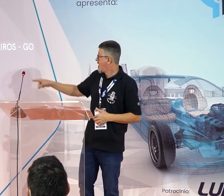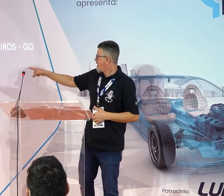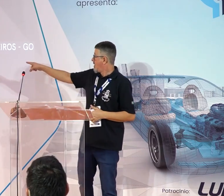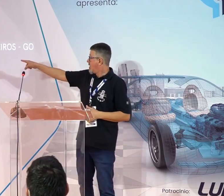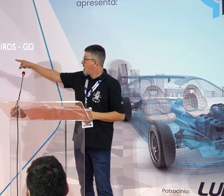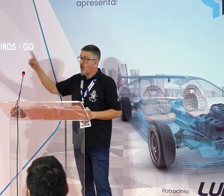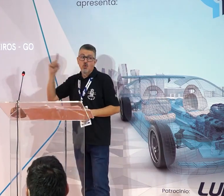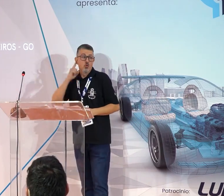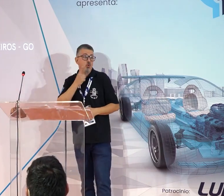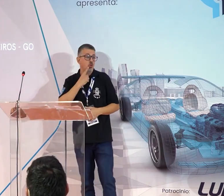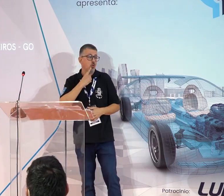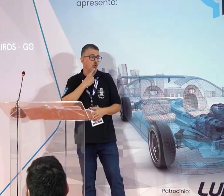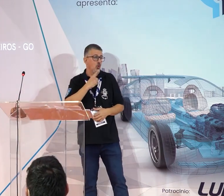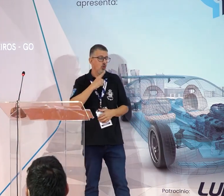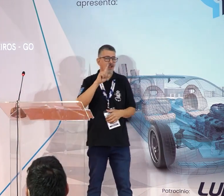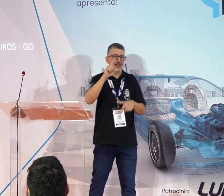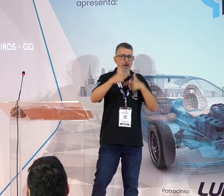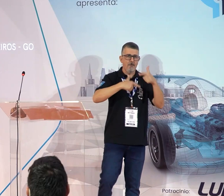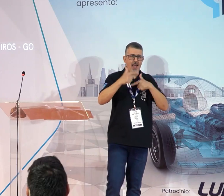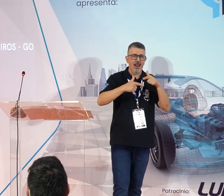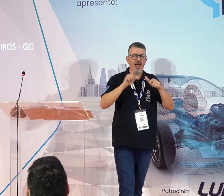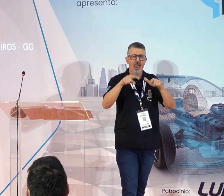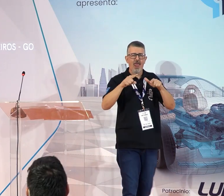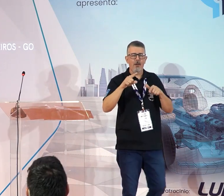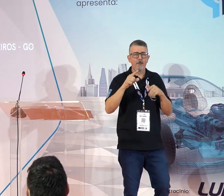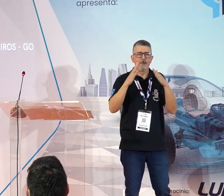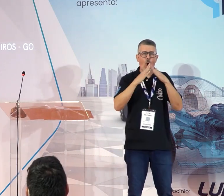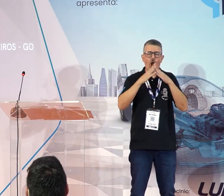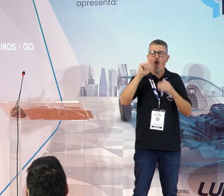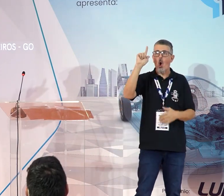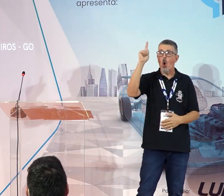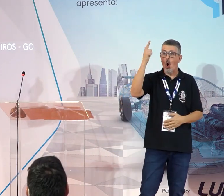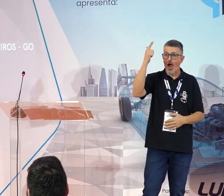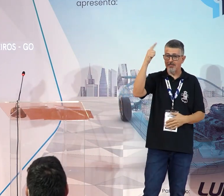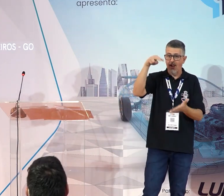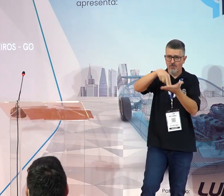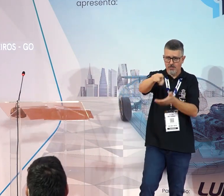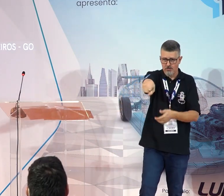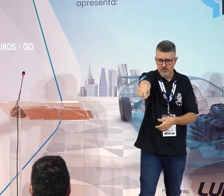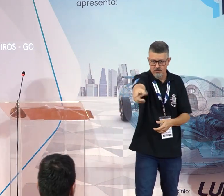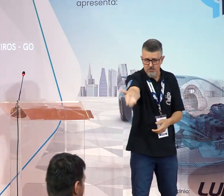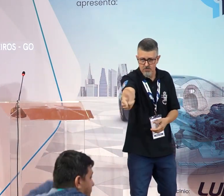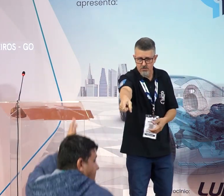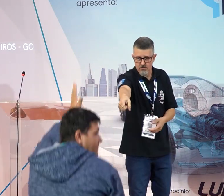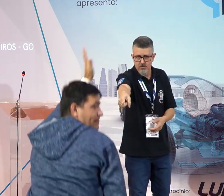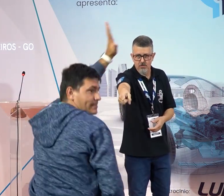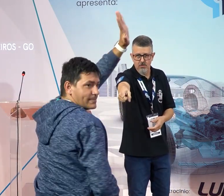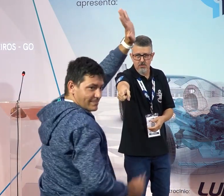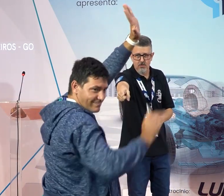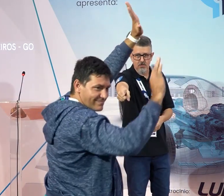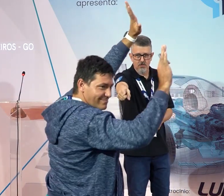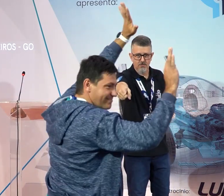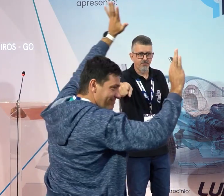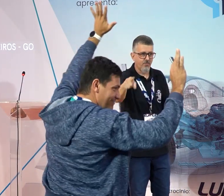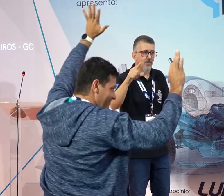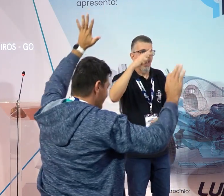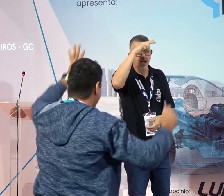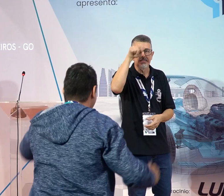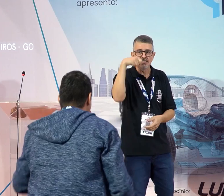Agora a gente vai falar do Adilson, esse surdo, ele mora em Goiás. Fica de pé, Adilson, por favor. Esse é o